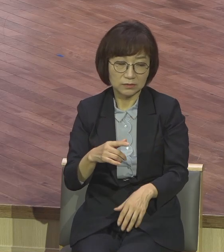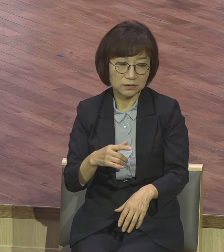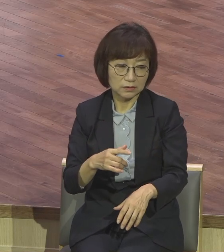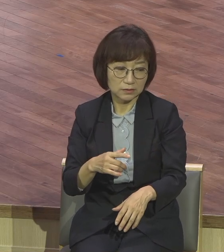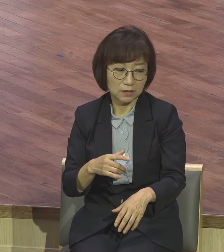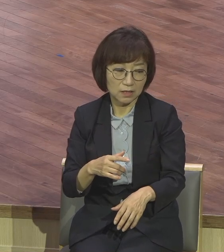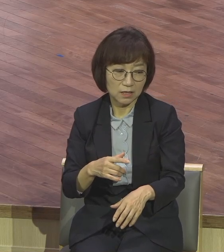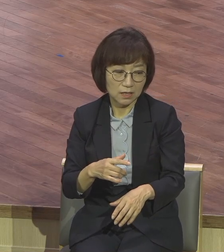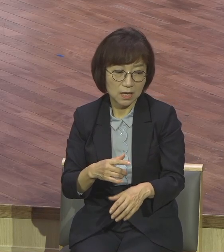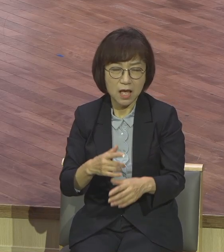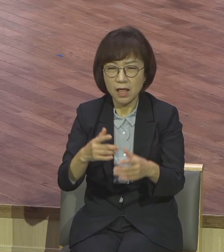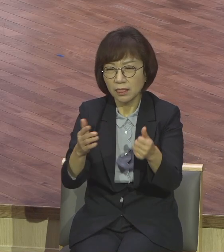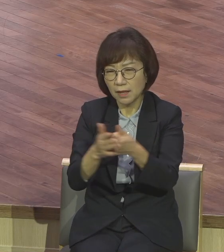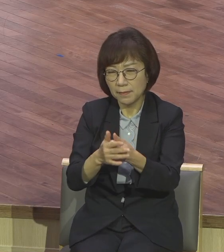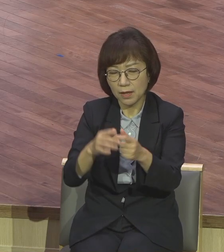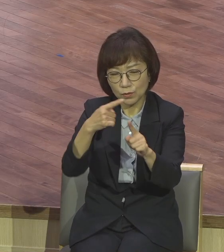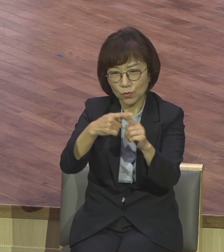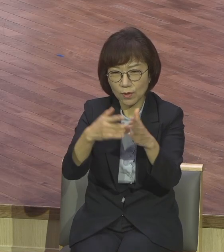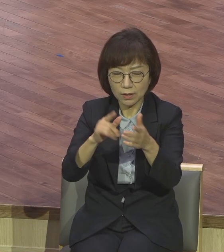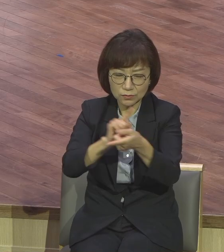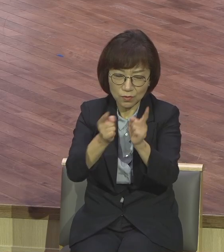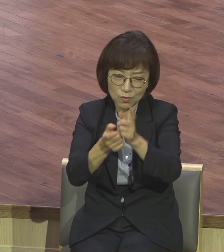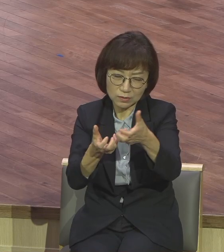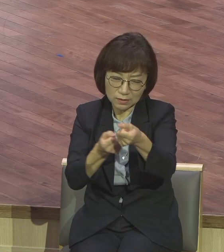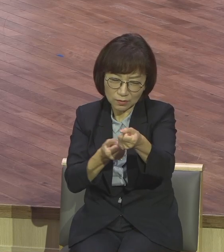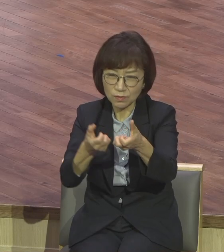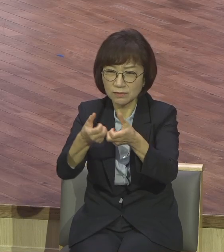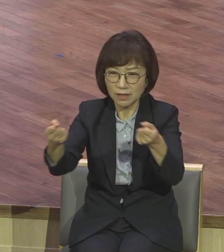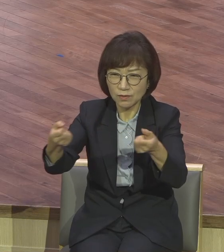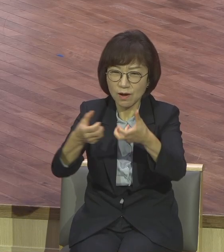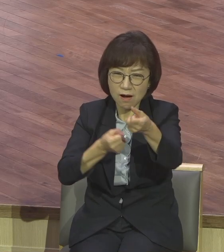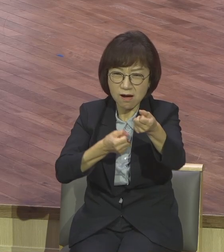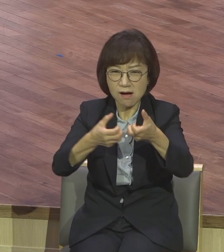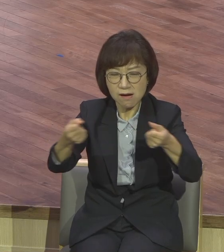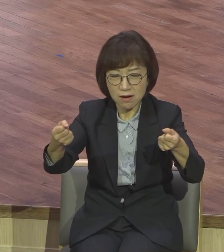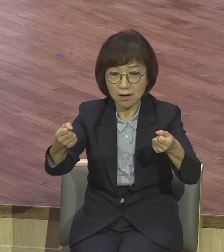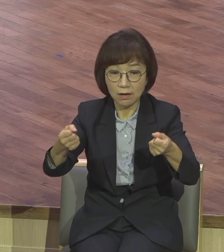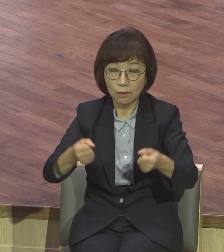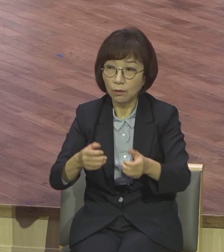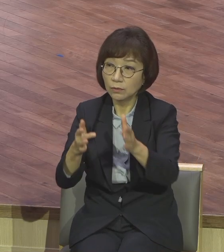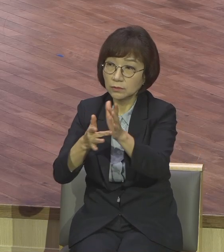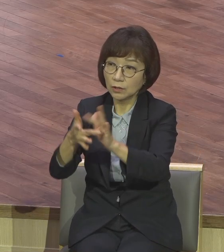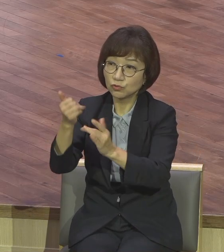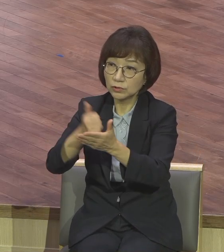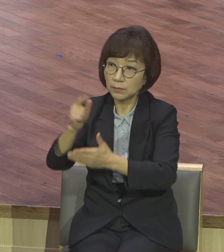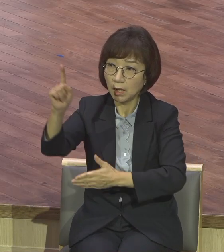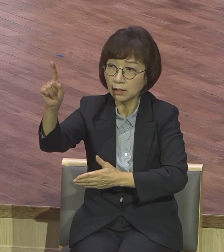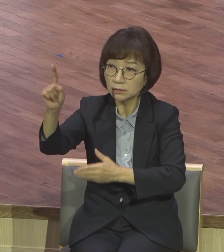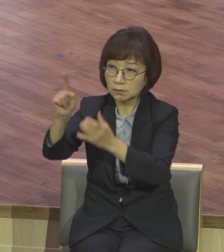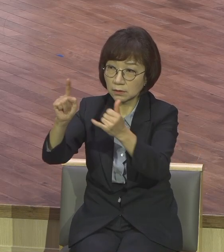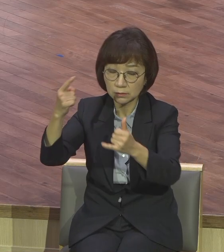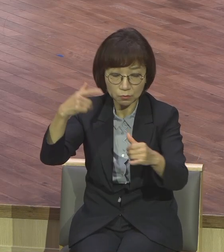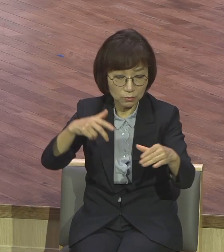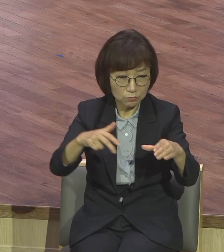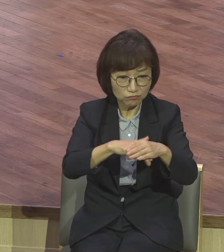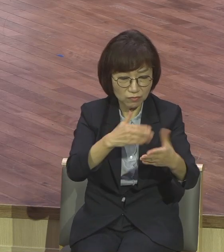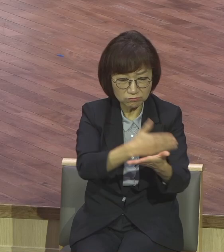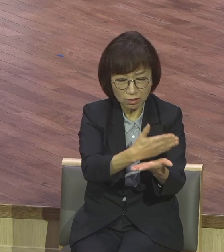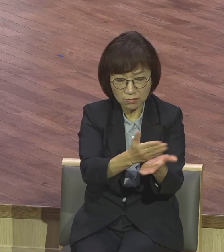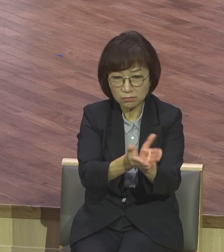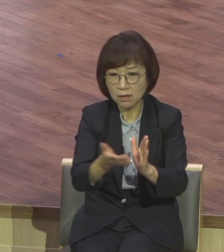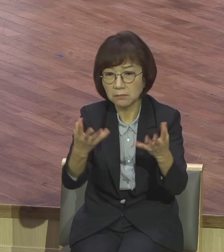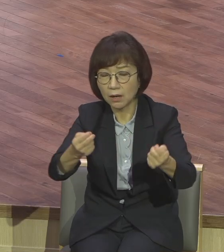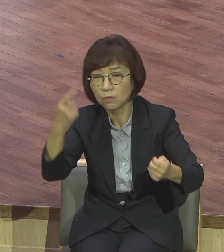이래서 교단이 나누어지는 겁니다. 무슨 기독교는 이렇게 뭐 예수는 한 분인 종교가 많냐? 아닙니다.